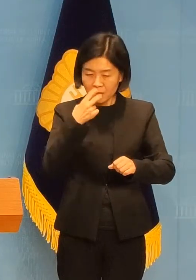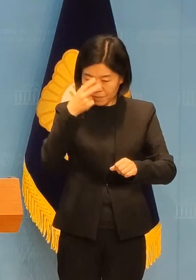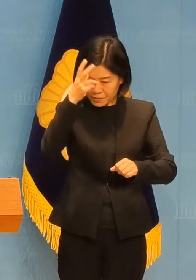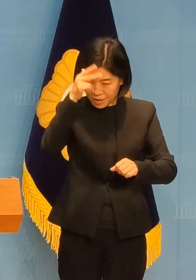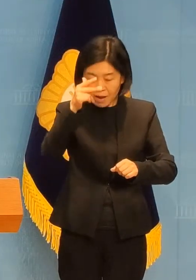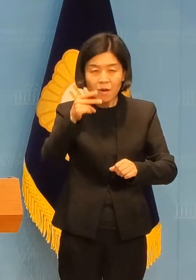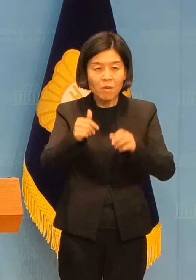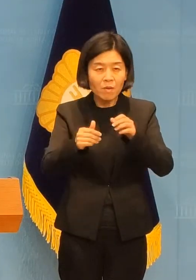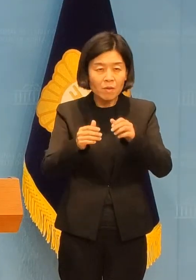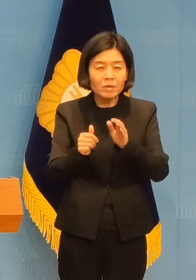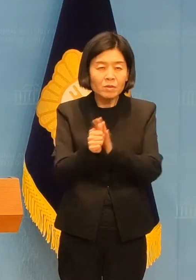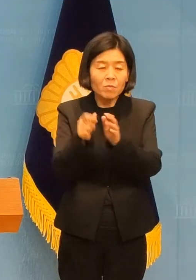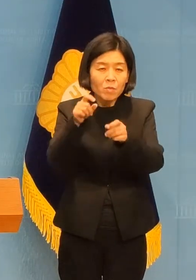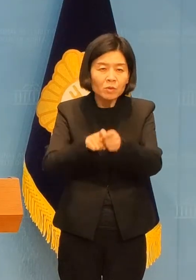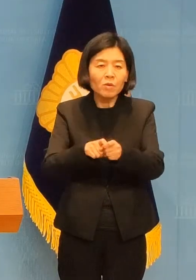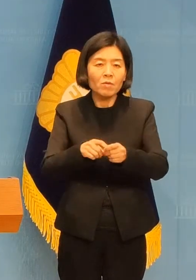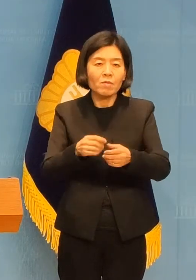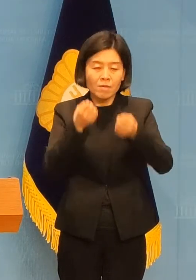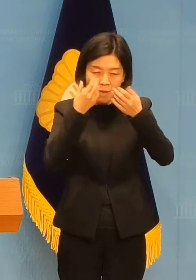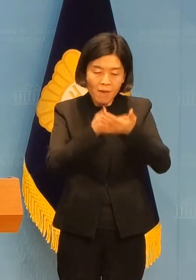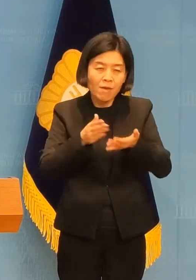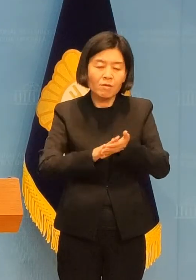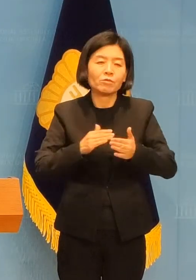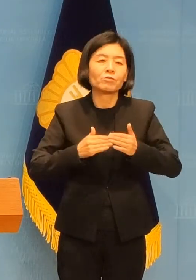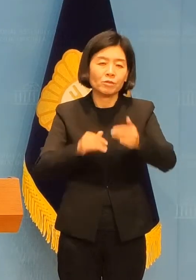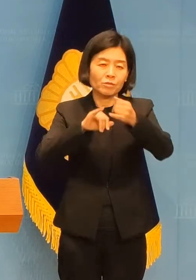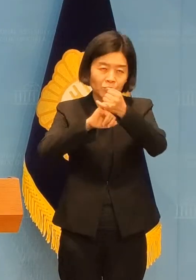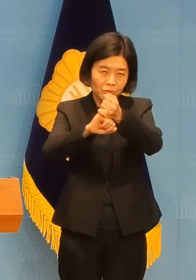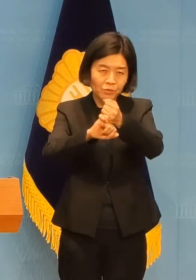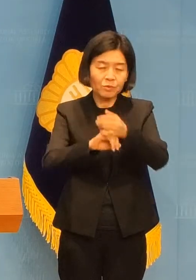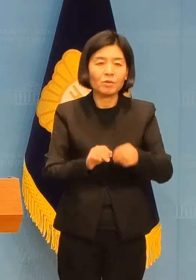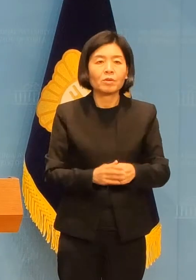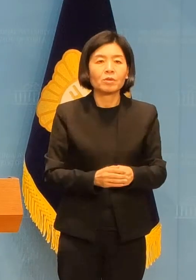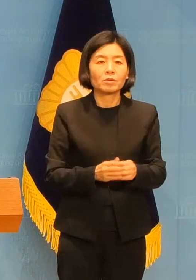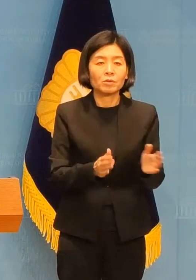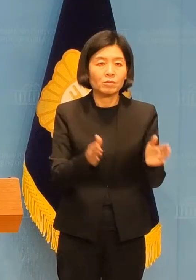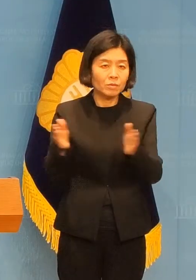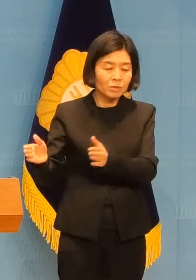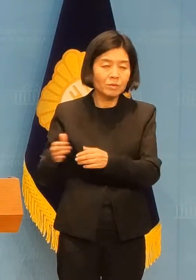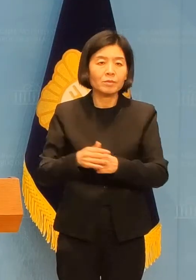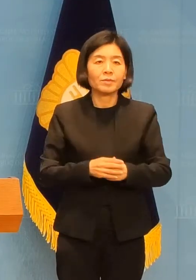흔들림 없이 개혁을 추진할 것입니다. 두 번째 논평입니다.